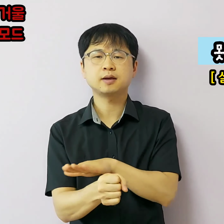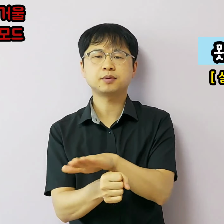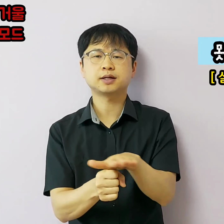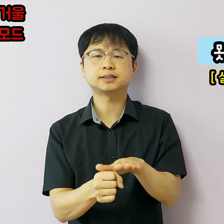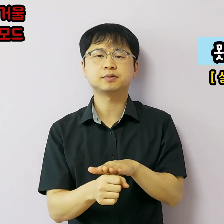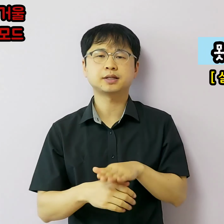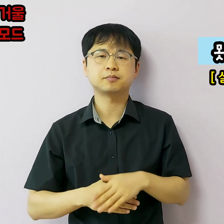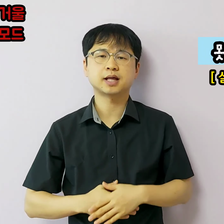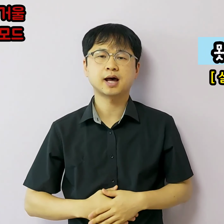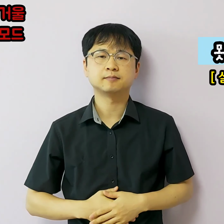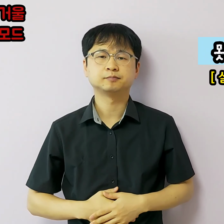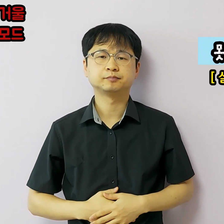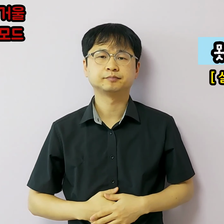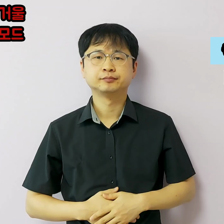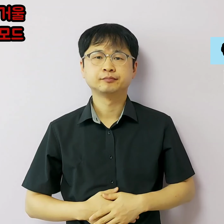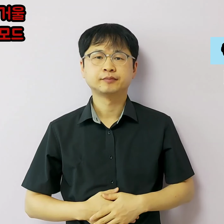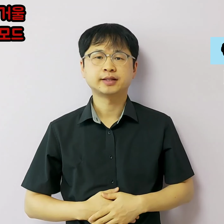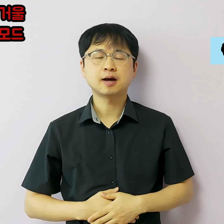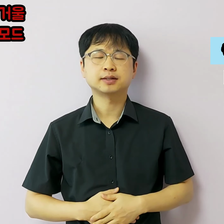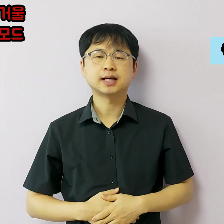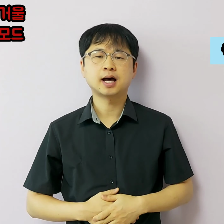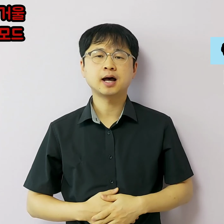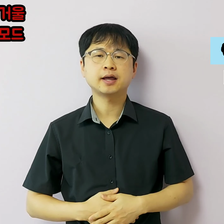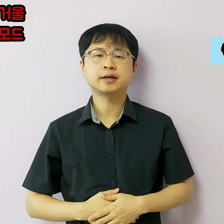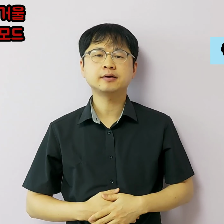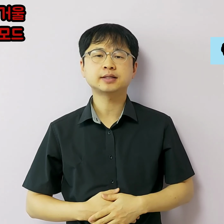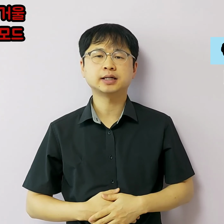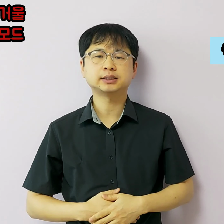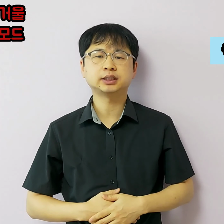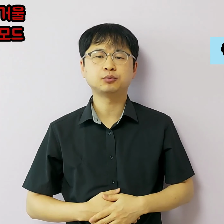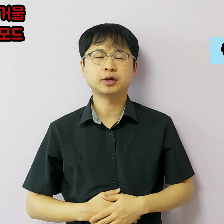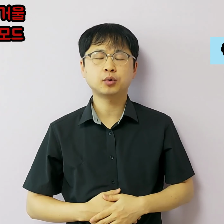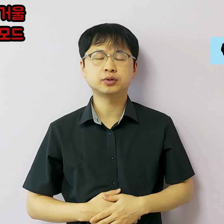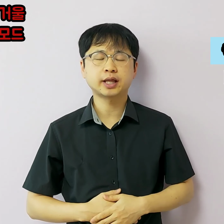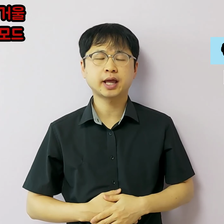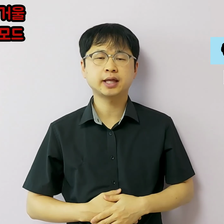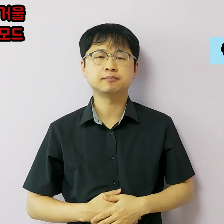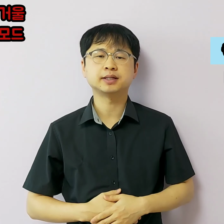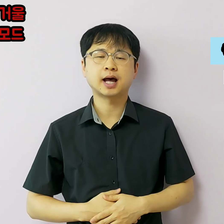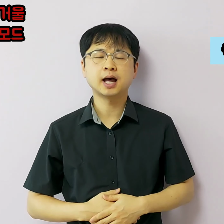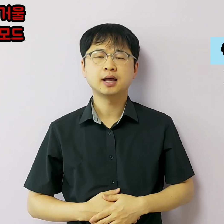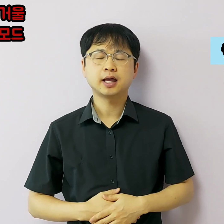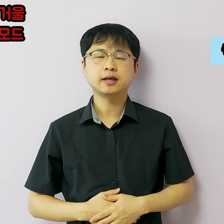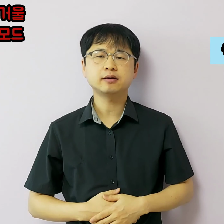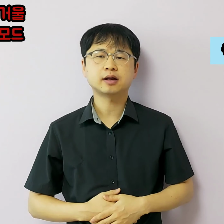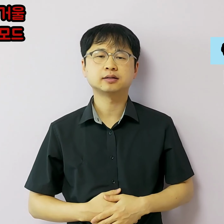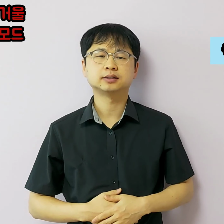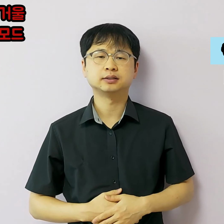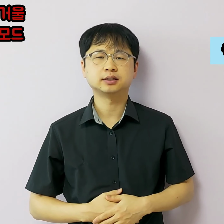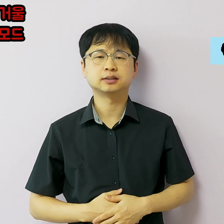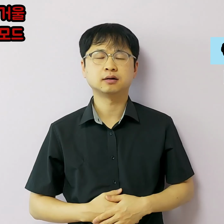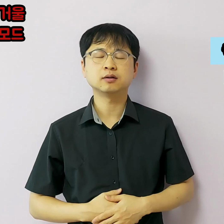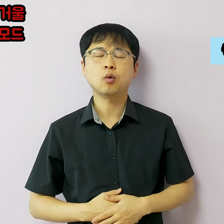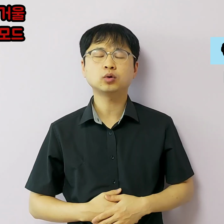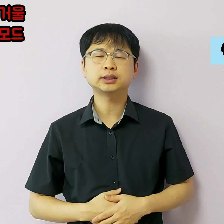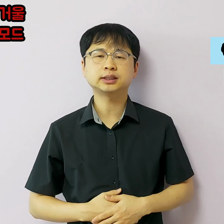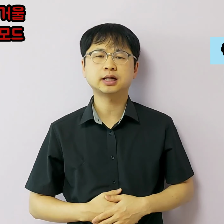이렇게 표현하시면 됩니다. 네, 다음 가사 행여 당신 외로울 땐입니다. 행여라는 것은 여기선 혹시라는